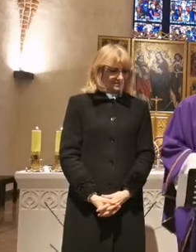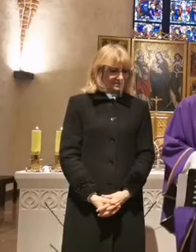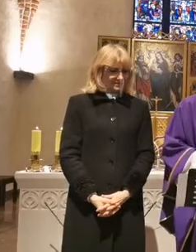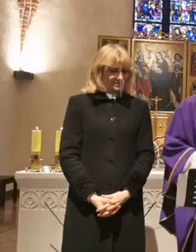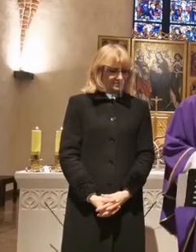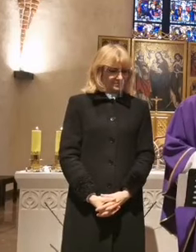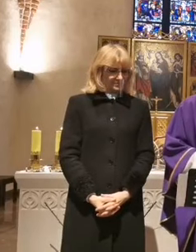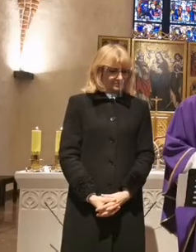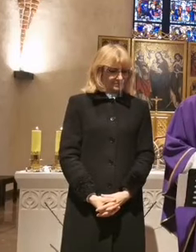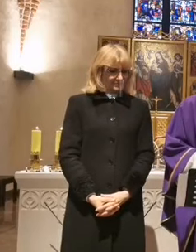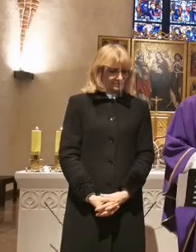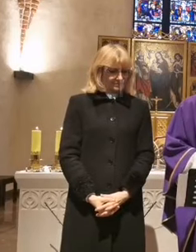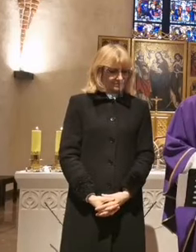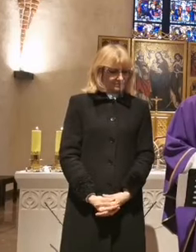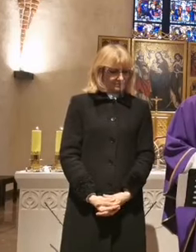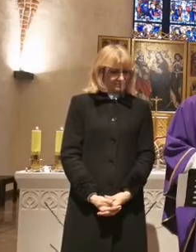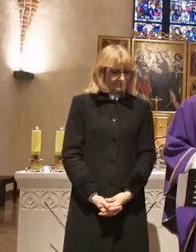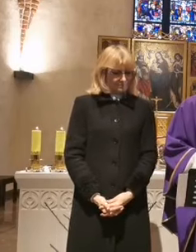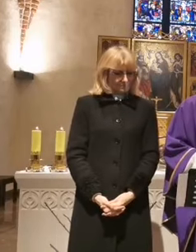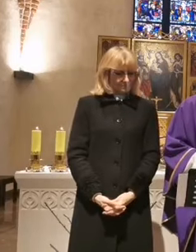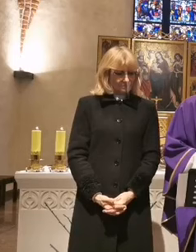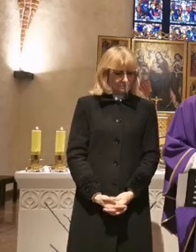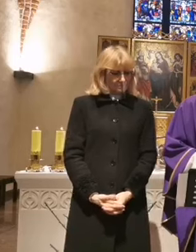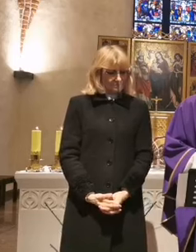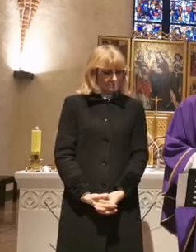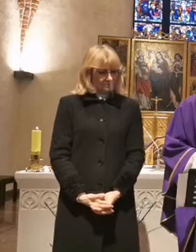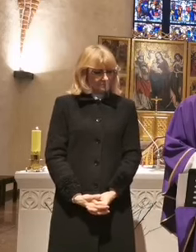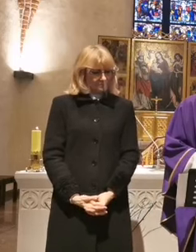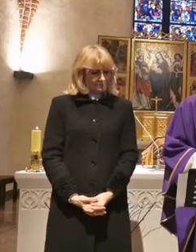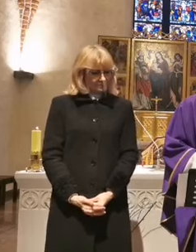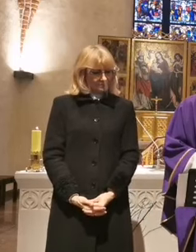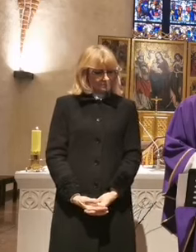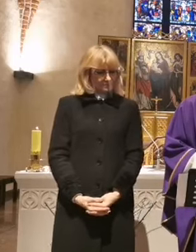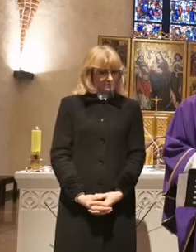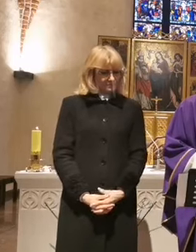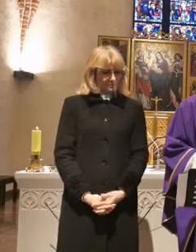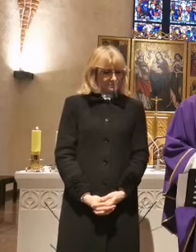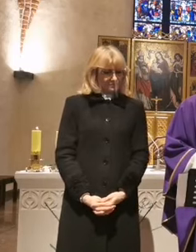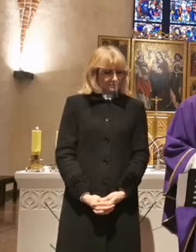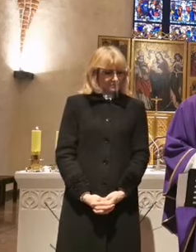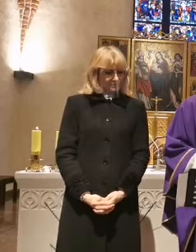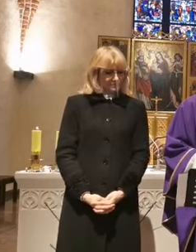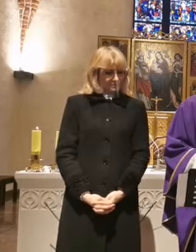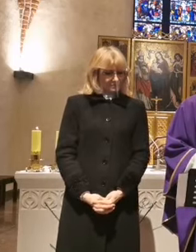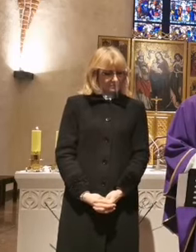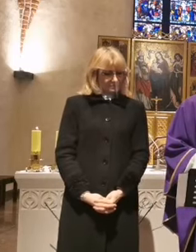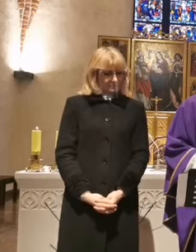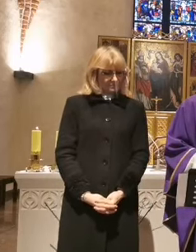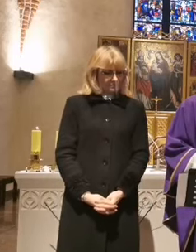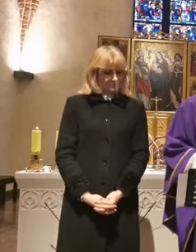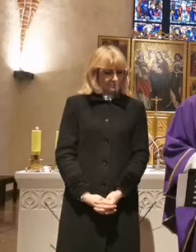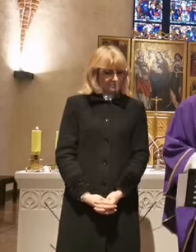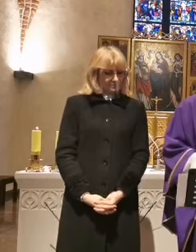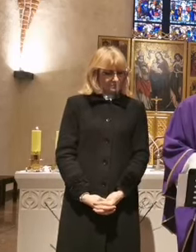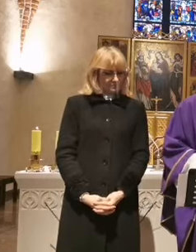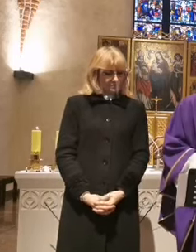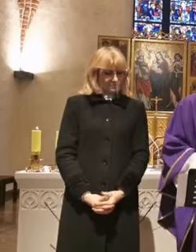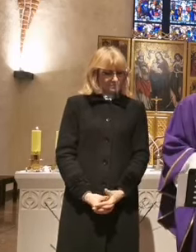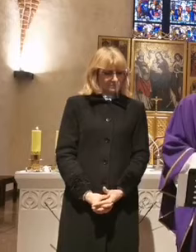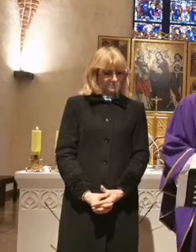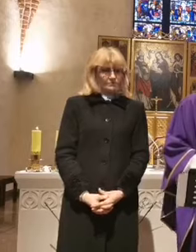sono arrivato anche ieri in Bologna e oggi sono molto felice di celebrare questa santa messa con